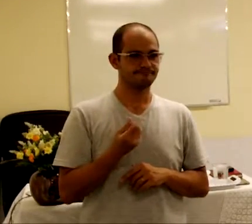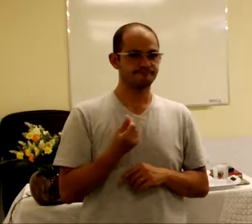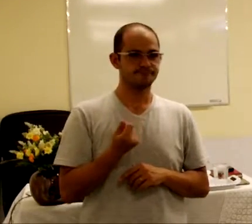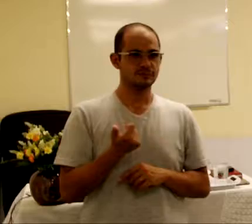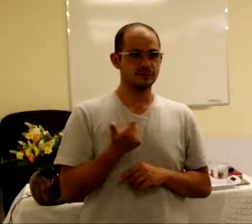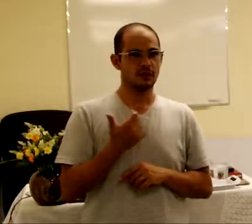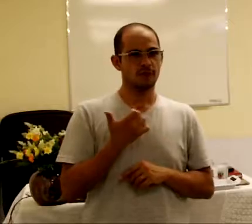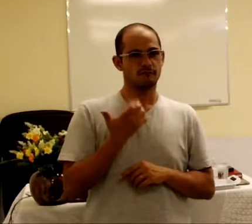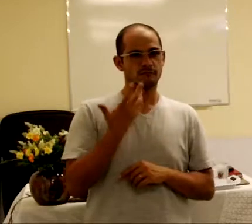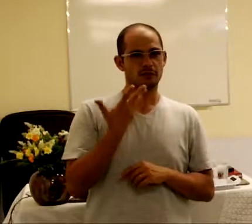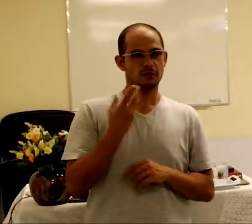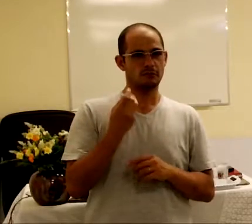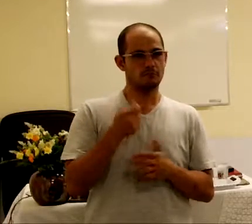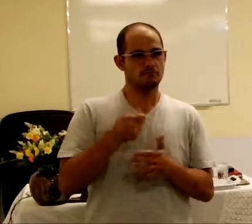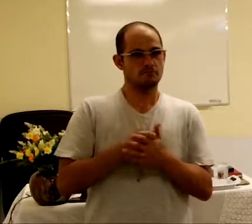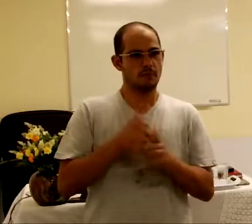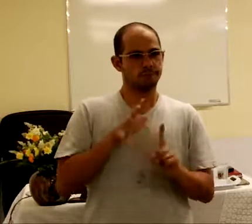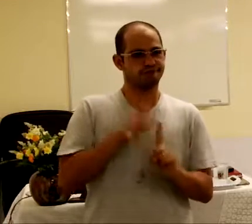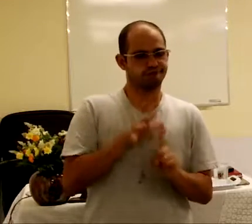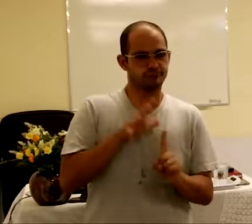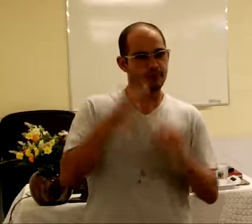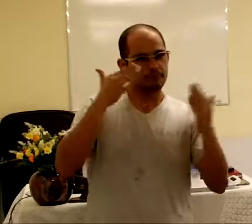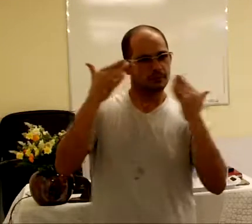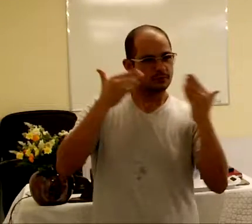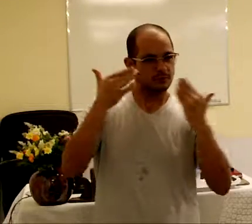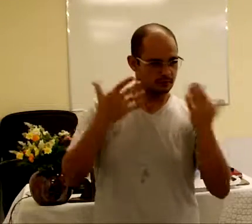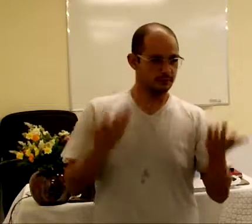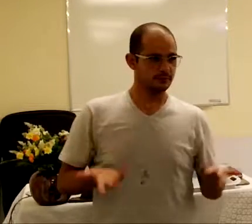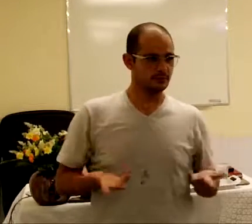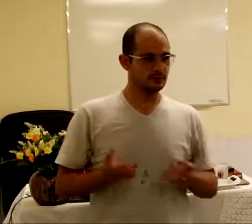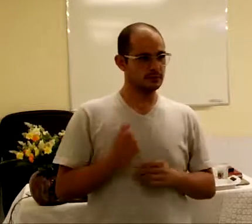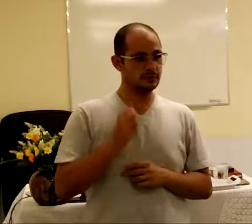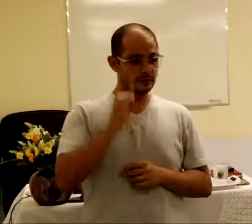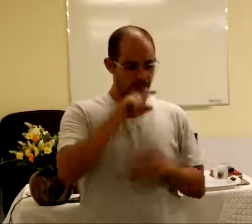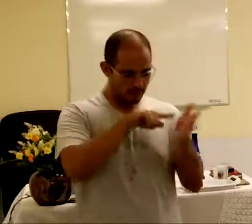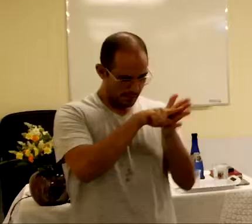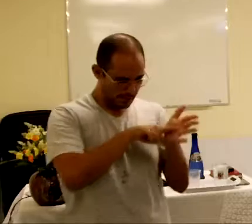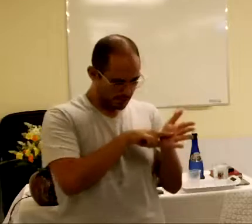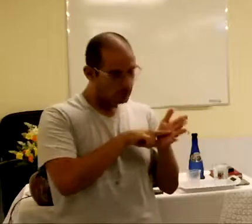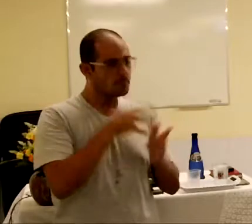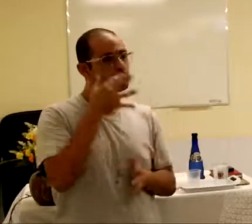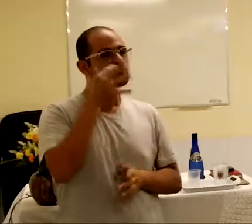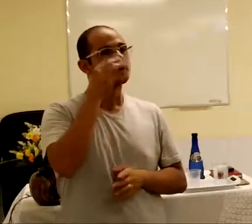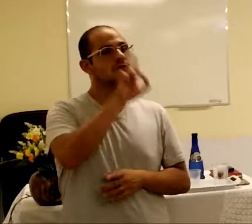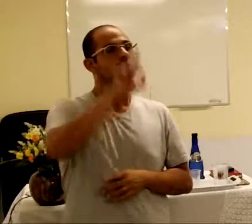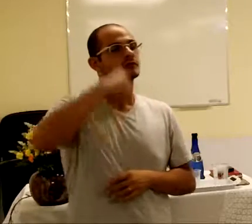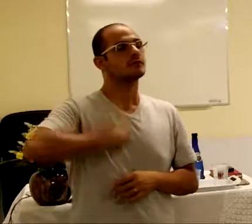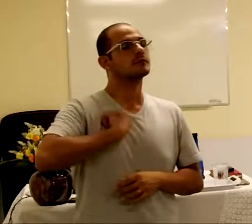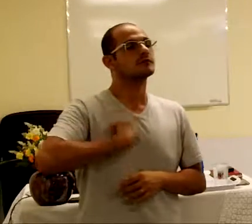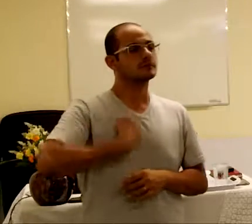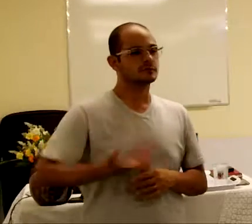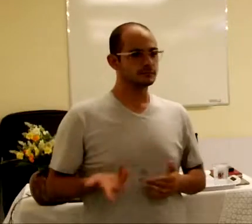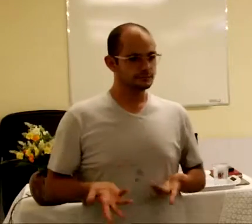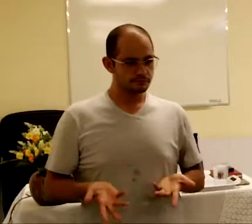apelo psicanalítico essa frase, né? Se você for analisar psicologicamente a pessoa, prove-me que Deus existe. Quer dizer,